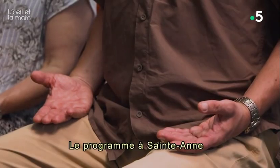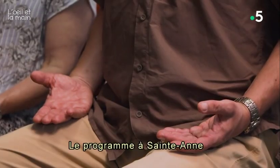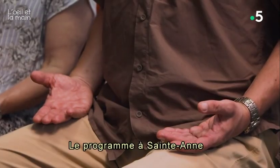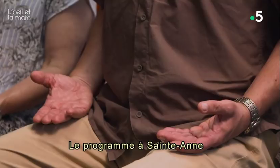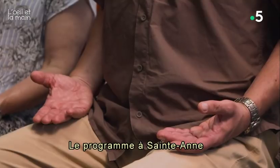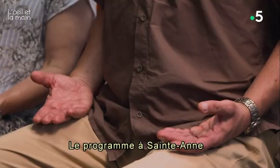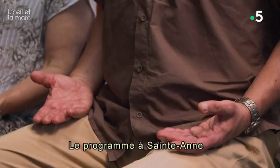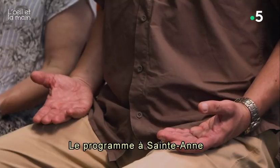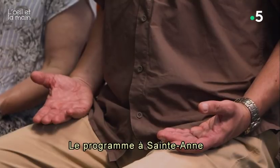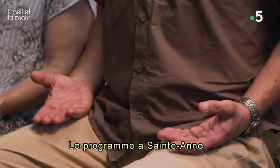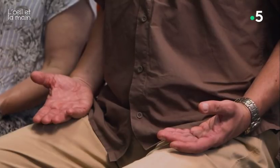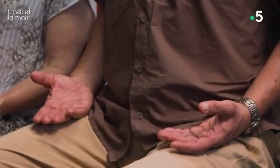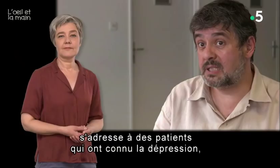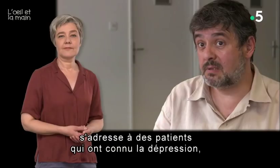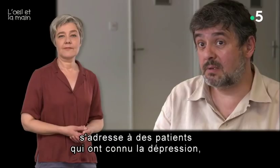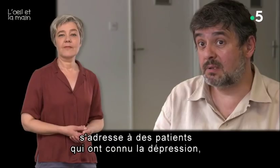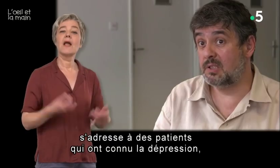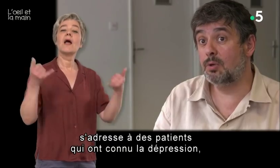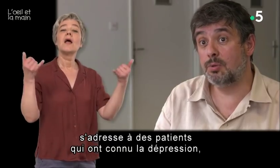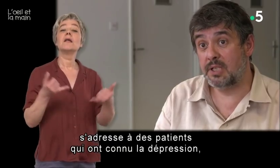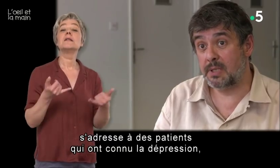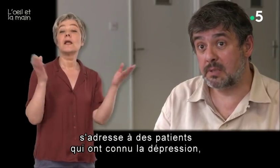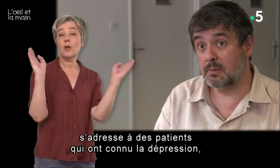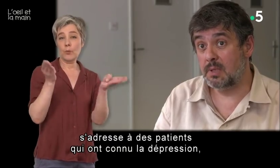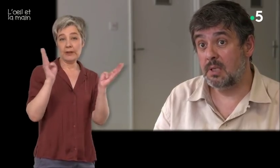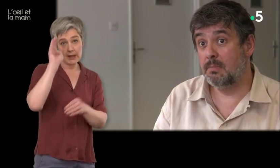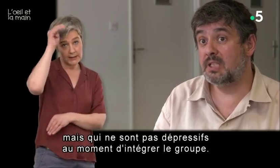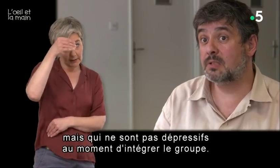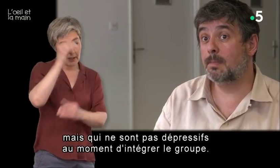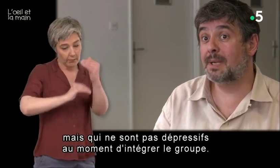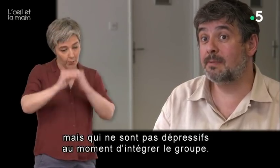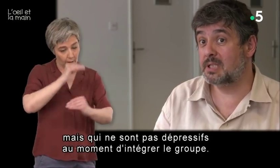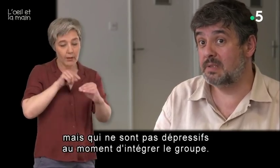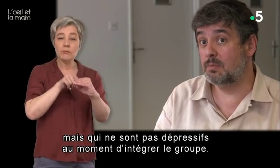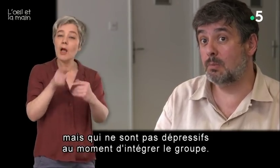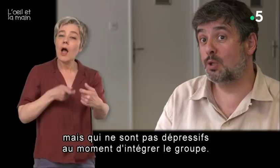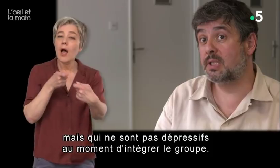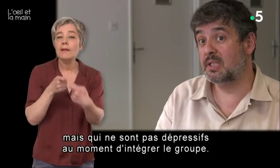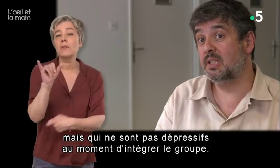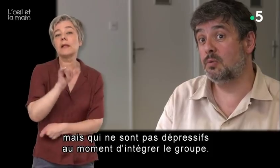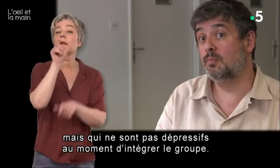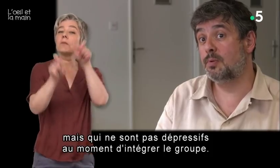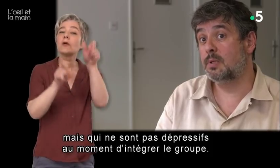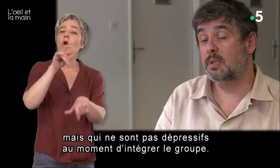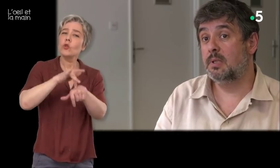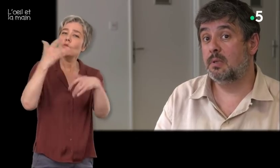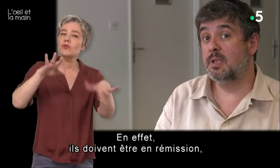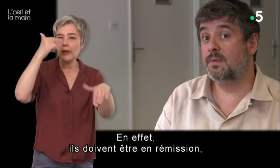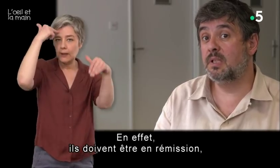Le programme à Sainte-Anne s'adresse à des patients qui ont connu la dépression, mais qui ne sont pas dépressifs au moment d'intégrer le groupe. En effet, ils